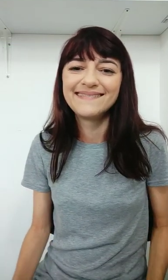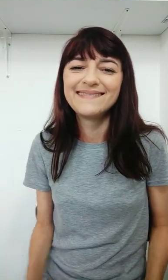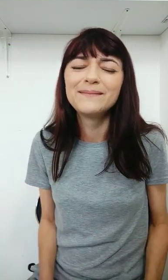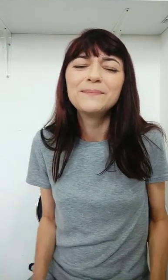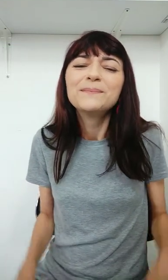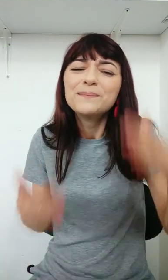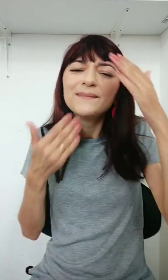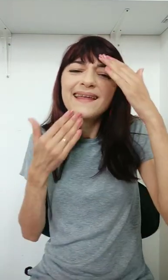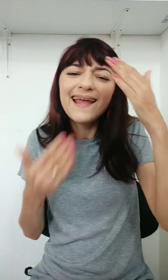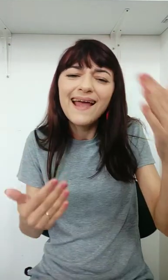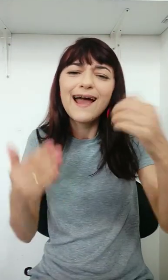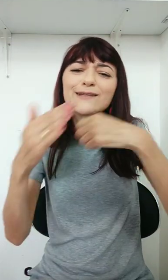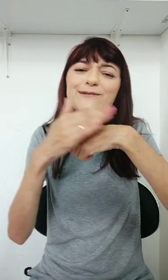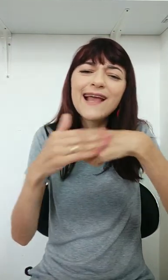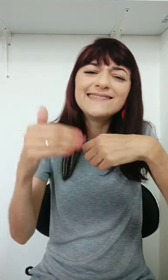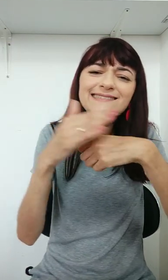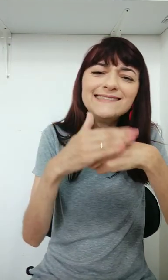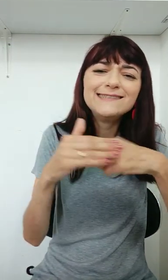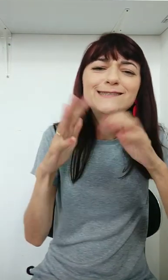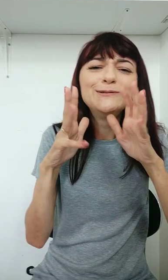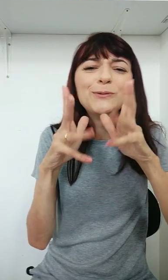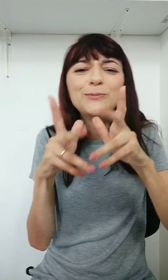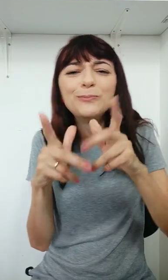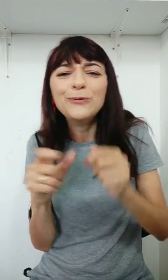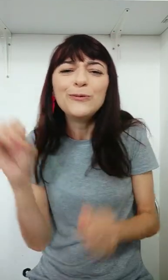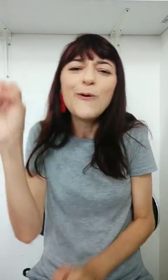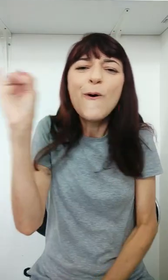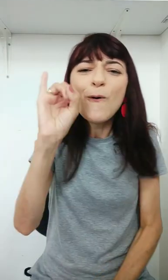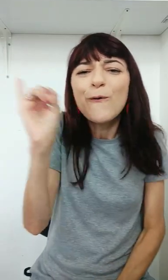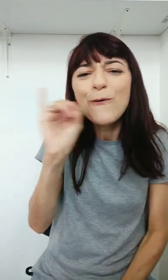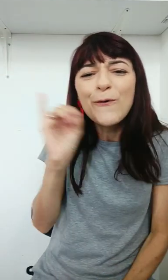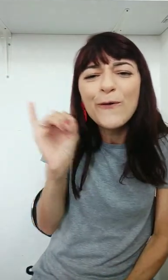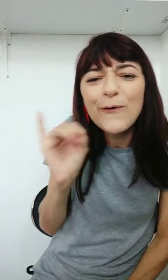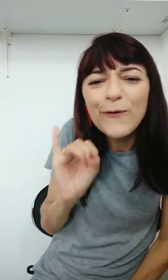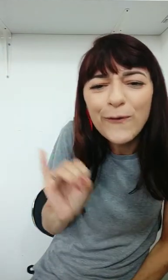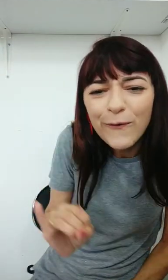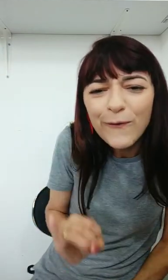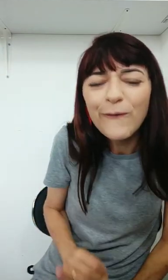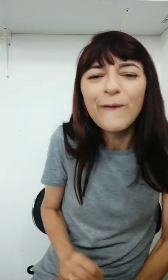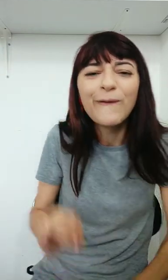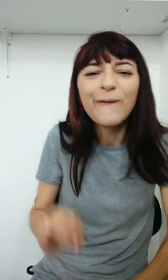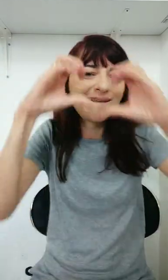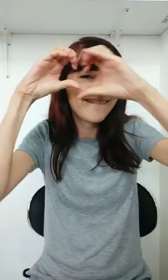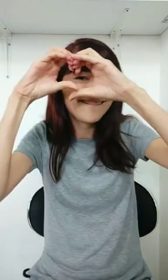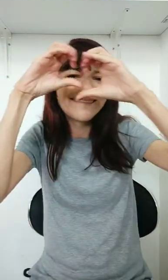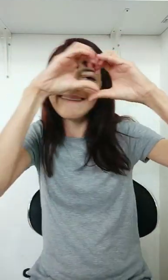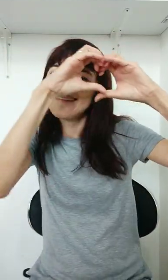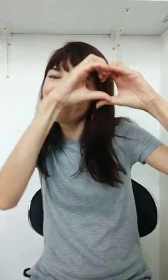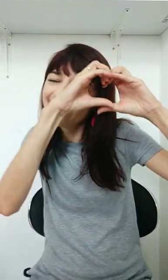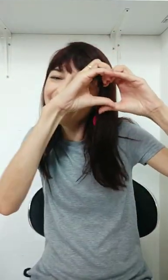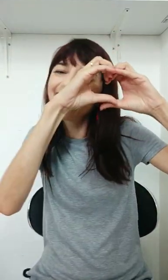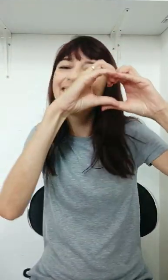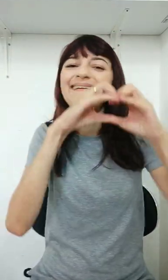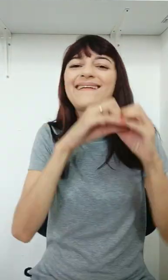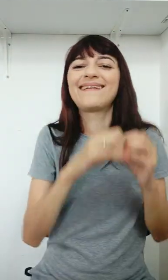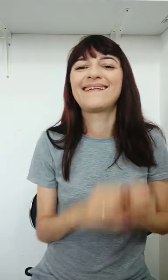estudar. Muito obrigado pelo carinho de todos e todas aí que participam com a gente, né? Muito